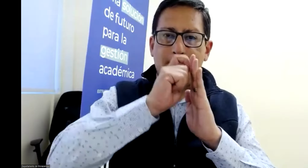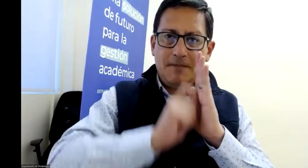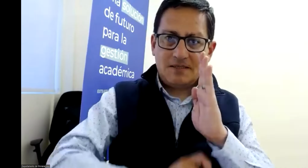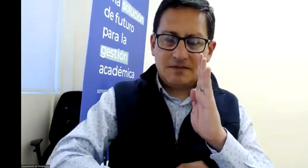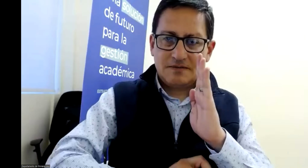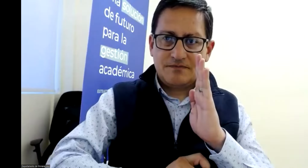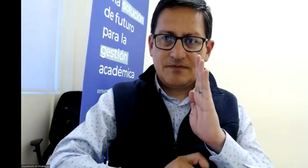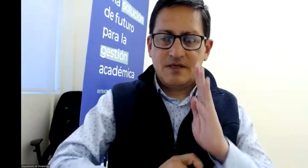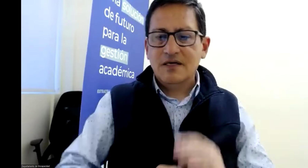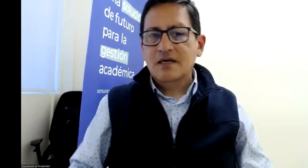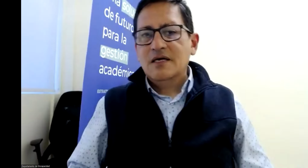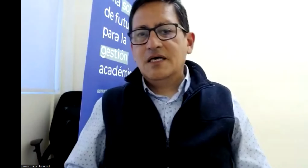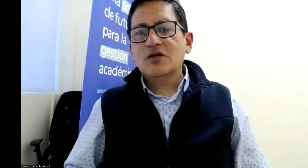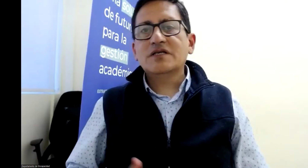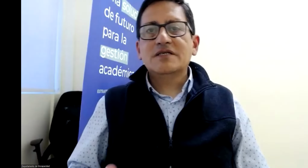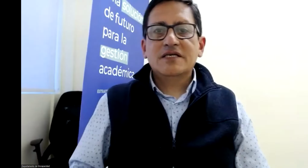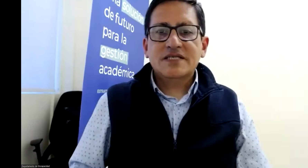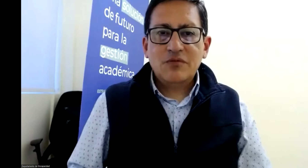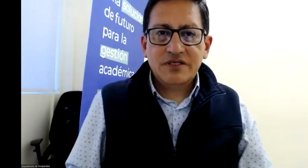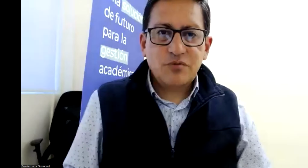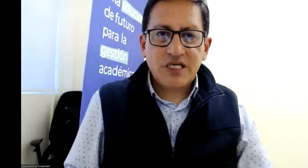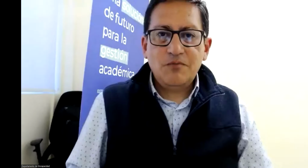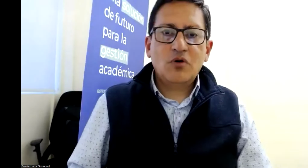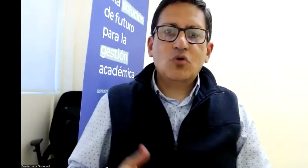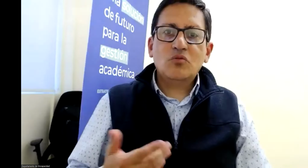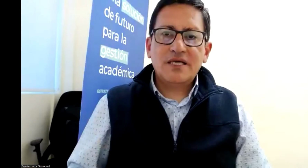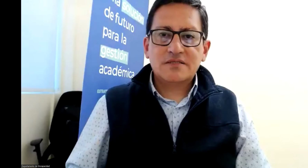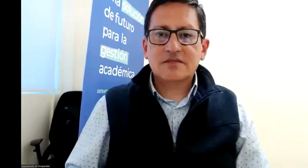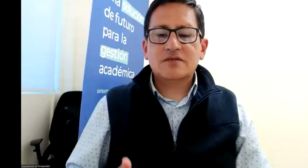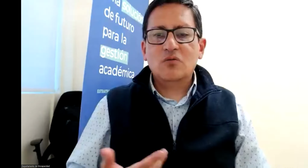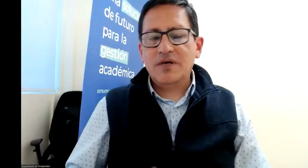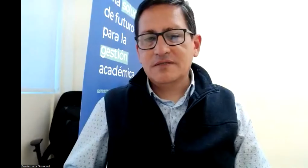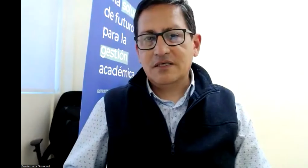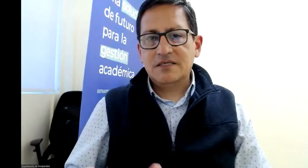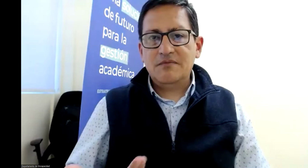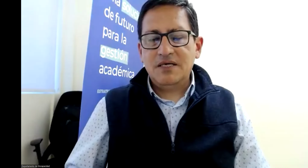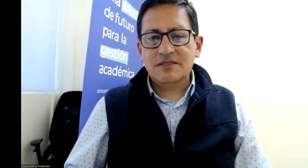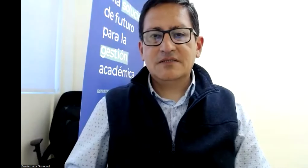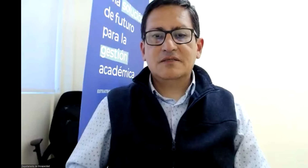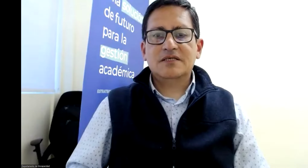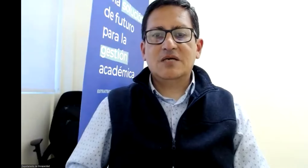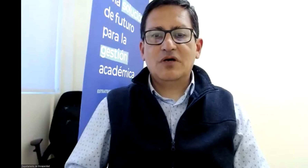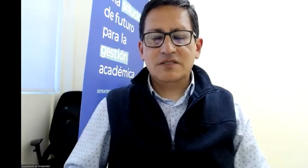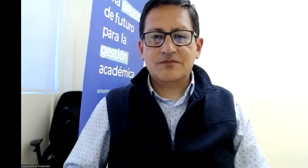Mes. Entonces, si quisiéramos decir, por ejemplo, un mes, dos meses, tres meses, diríamos así,